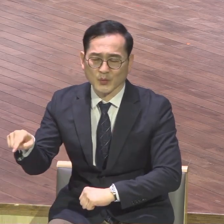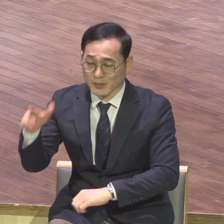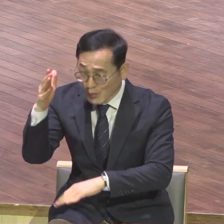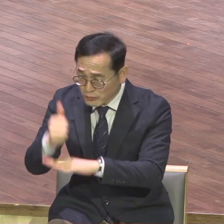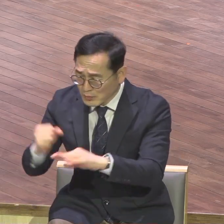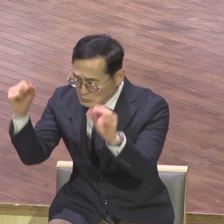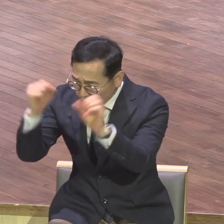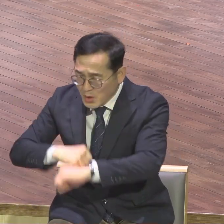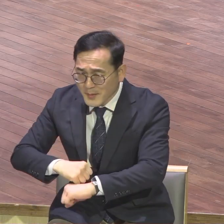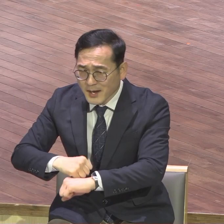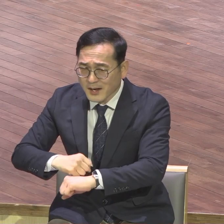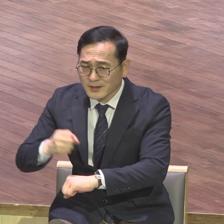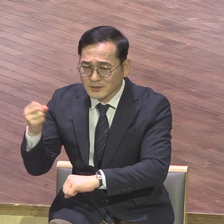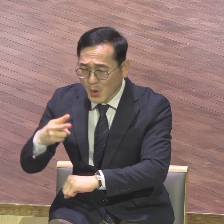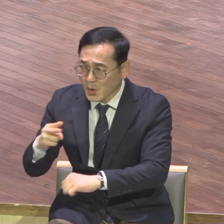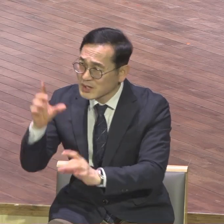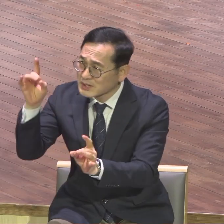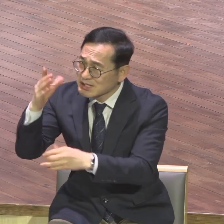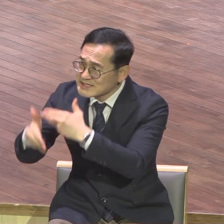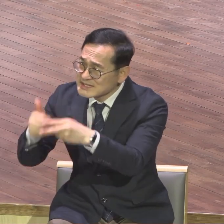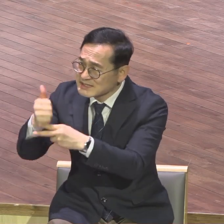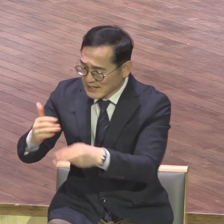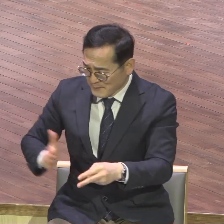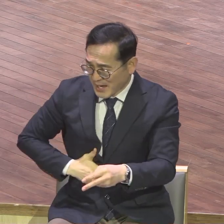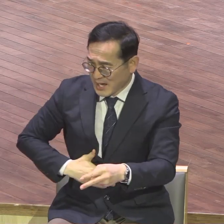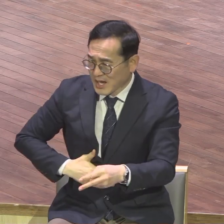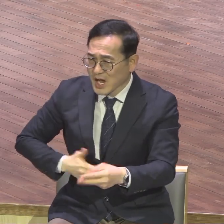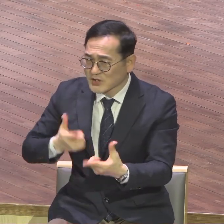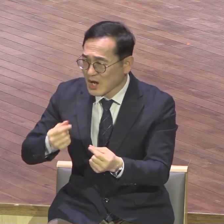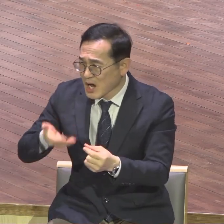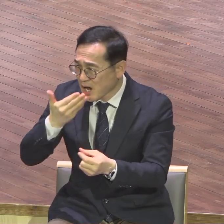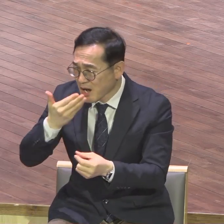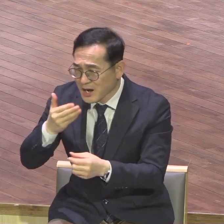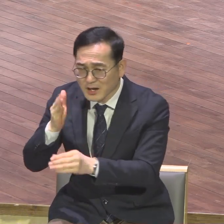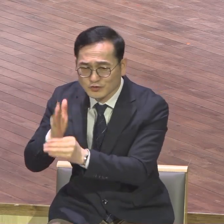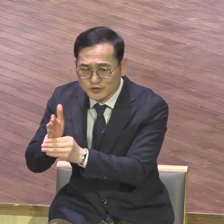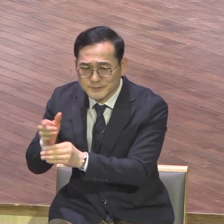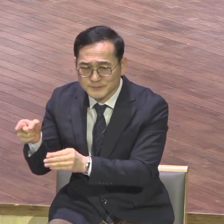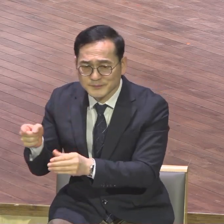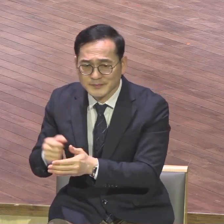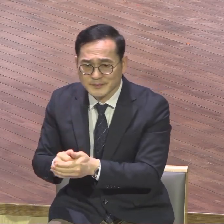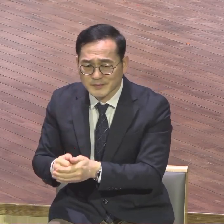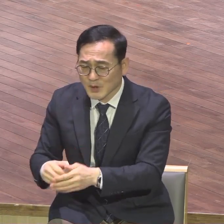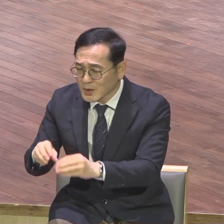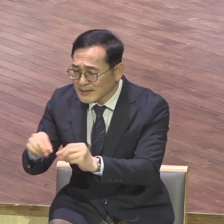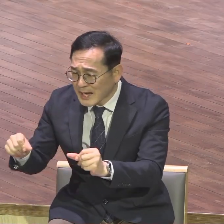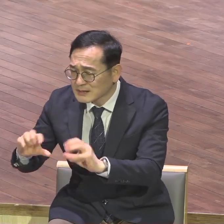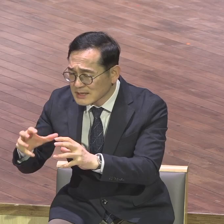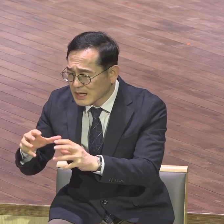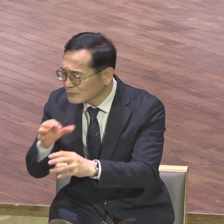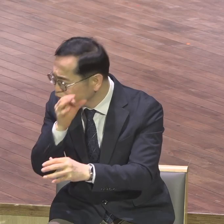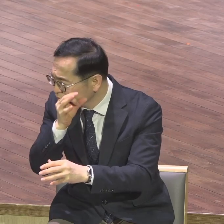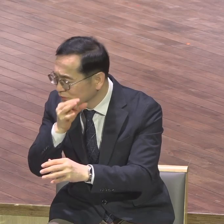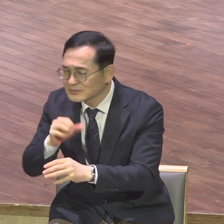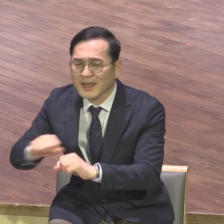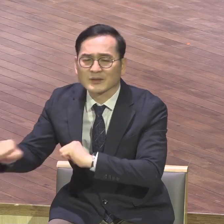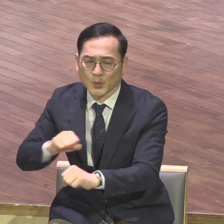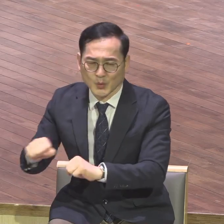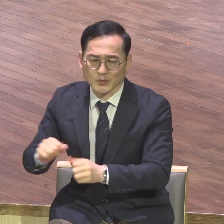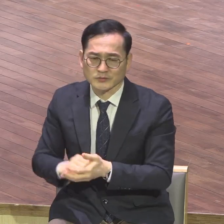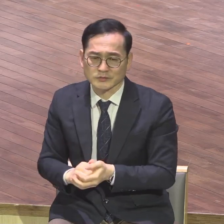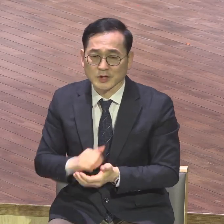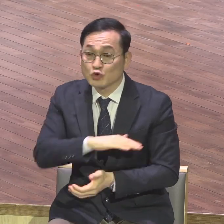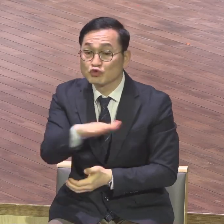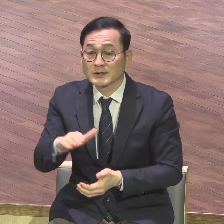멸망이요 그들의 신은 배요 그의 영광은 그들의 부끄러움에 있고 땅의 일을 생각하는 자라. 그러나 우리의